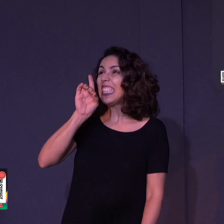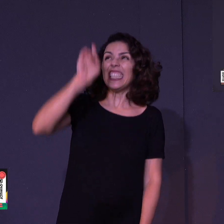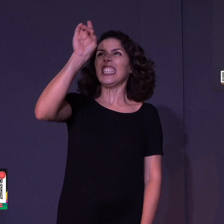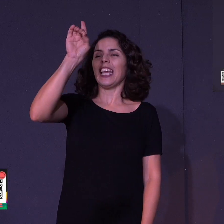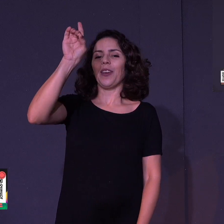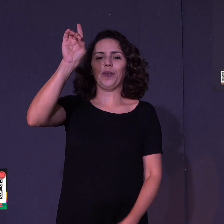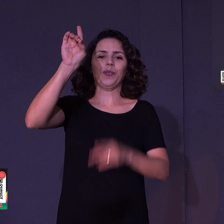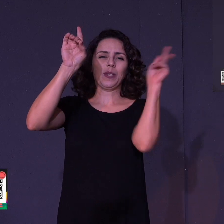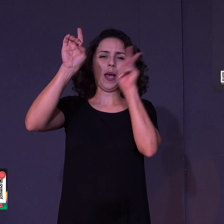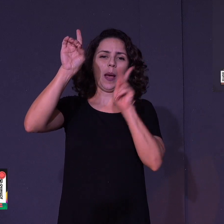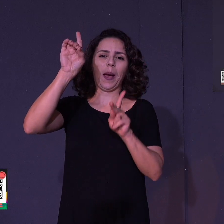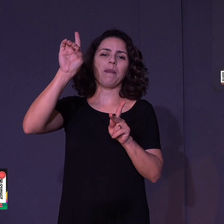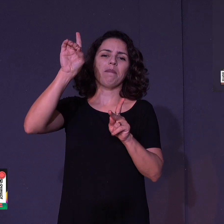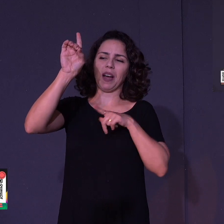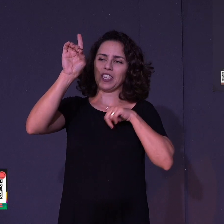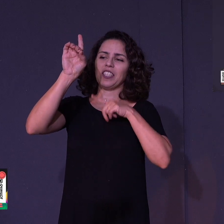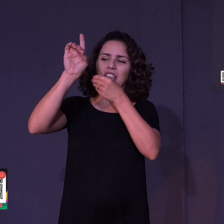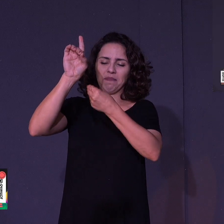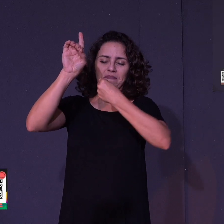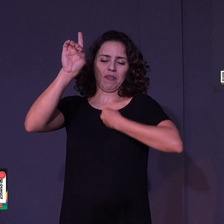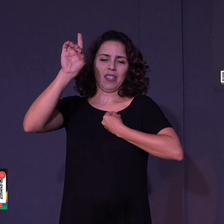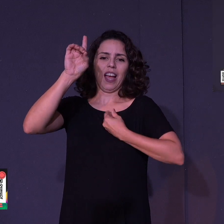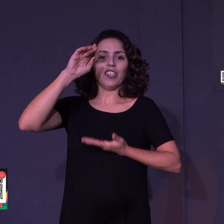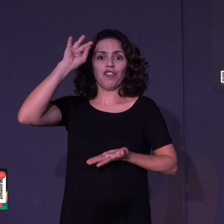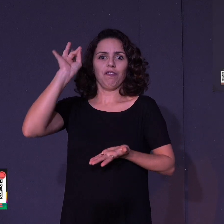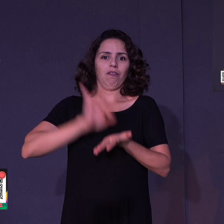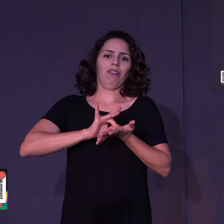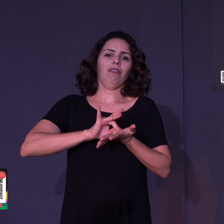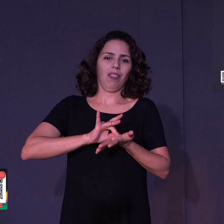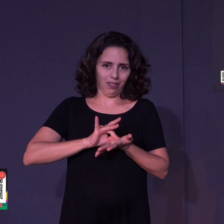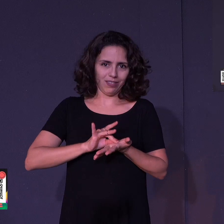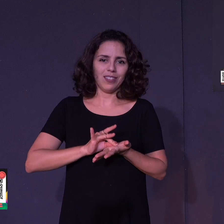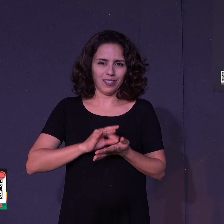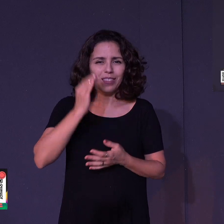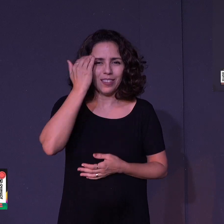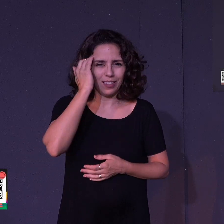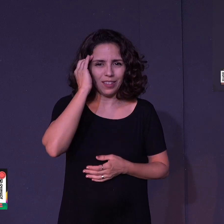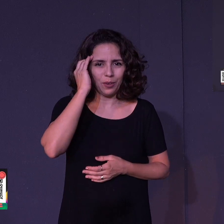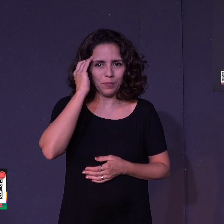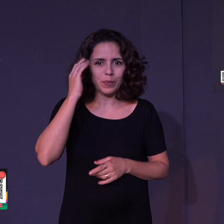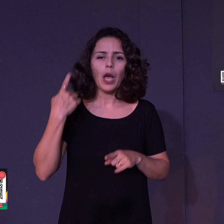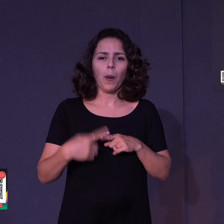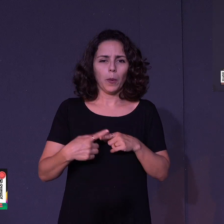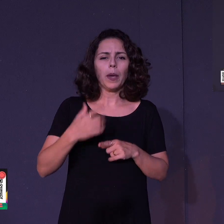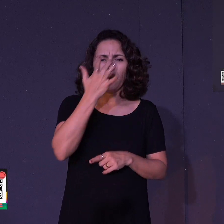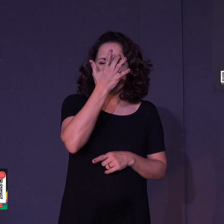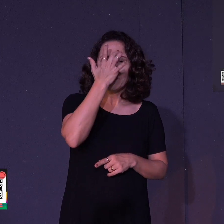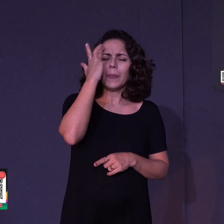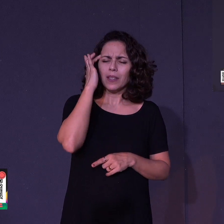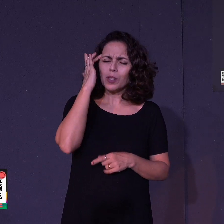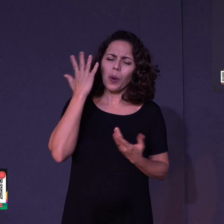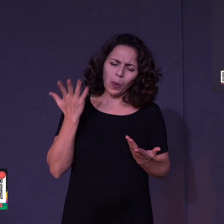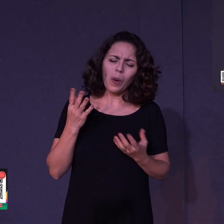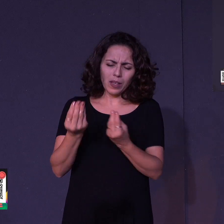toda a eternidade. A verdade é essa. Pessoas nos proporcionam tempos de felicidade, coisas